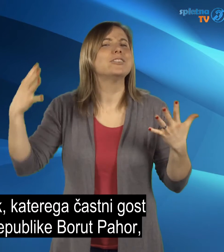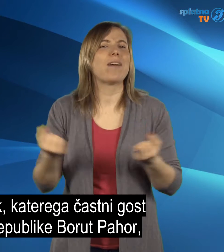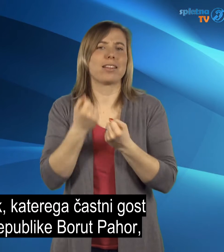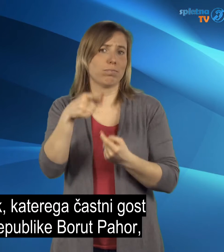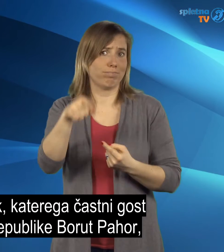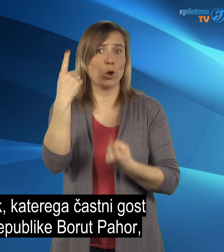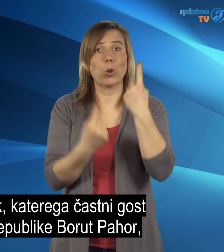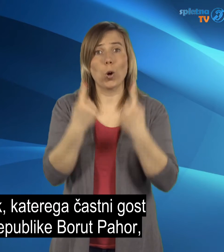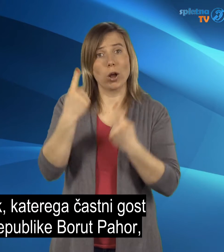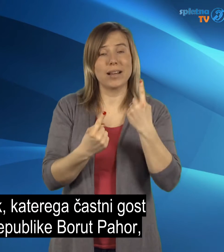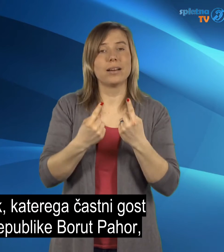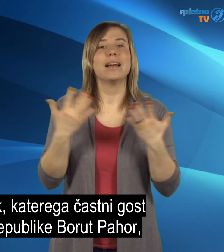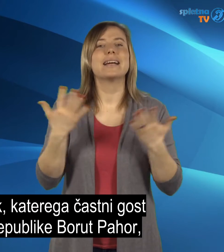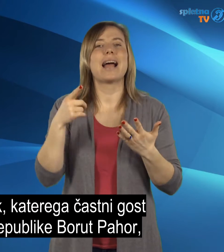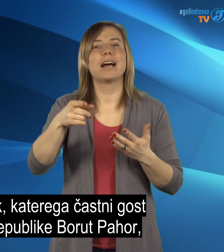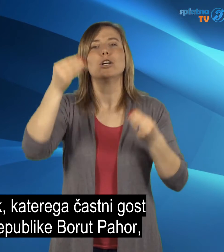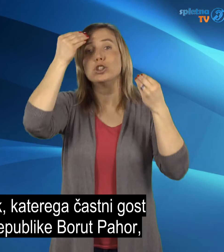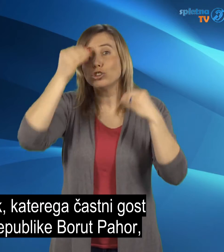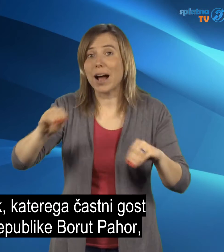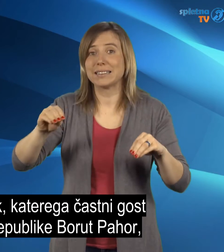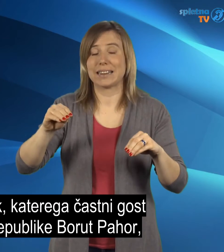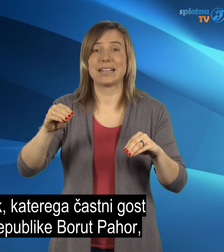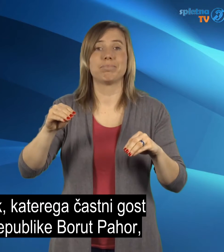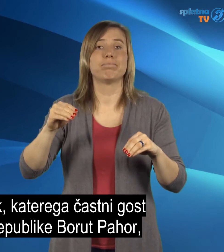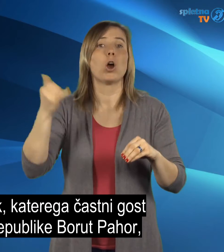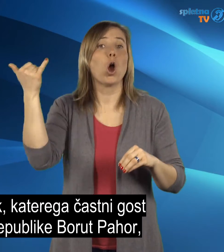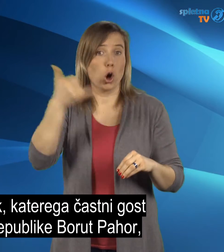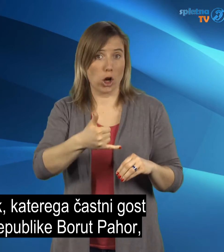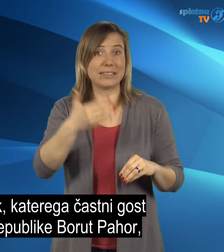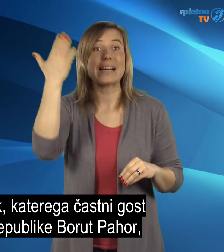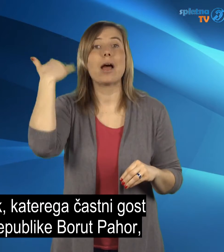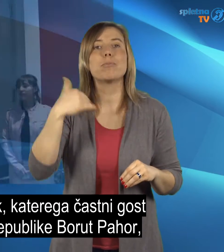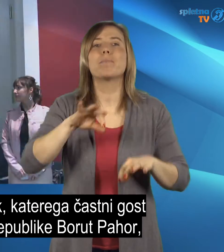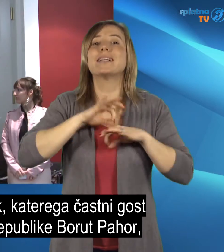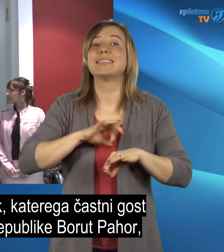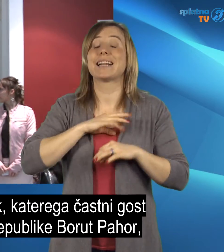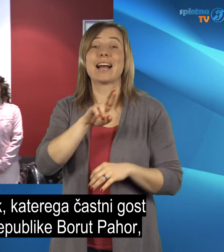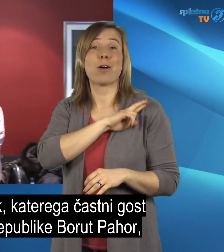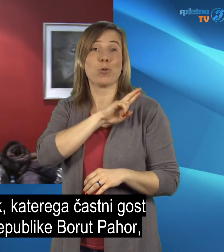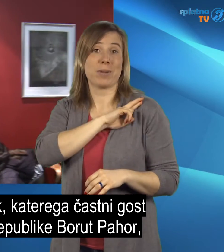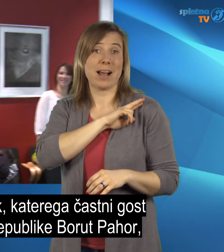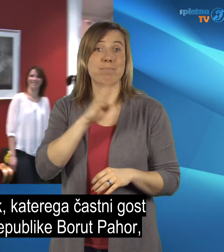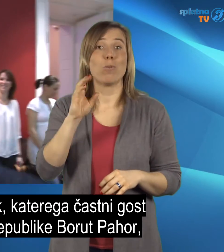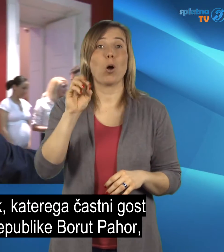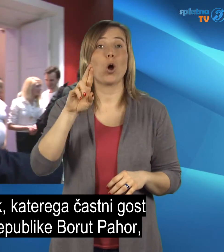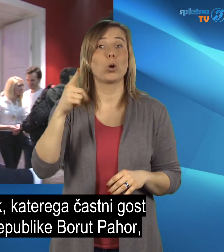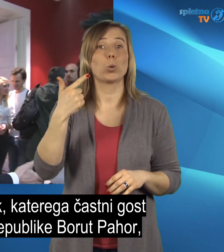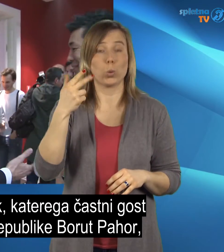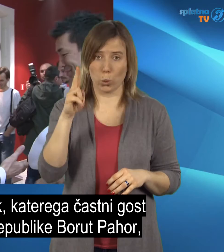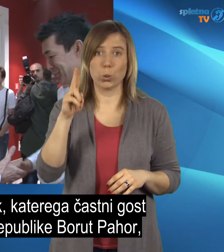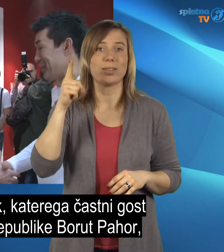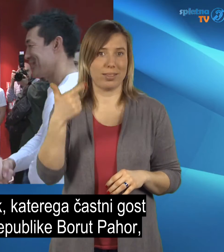Edinstven dogodek, katerega častni gost je bil predsednik republike Borut Pahor, je skušal pokazati, da so osebe s